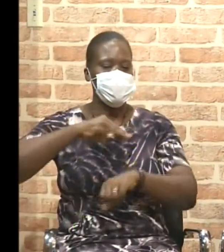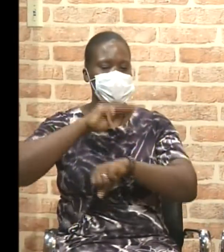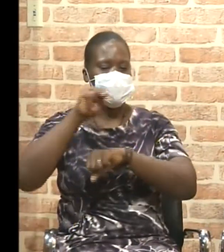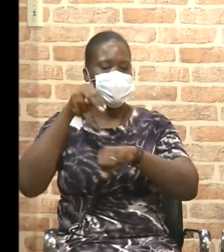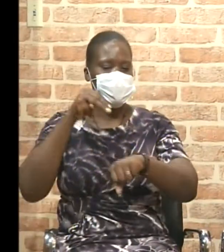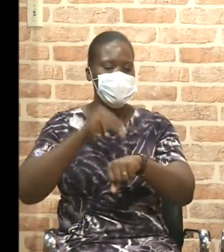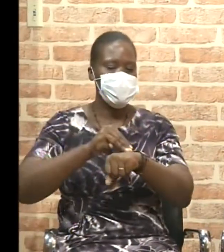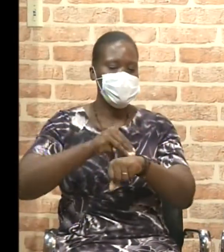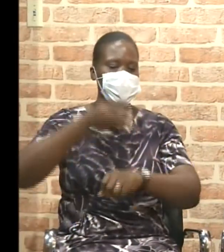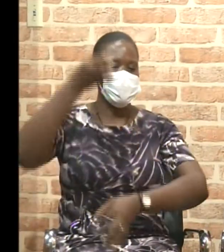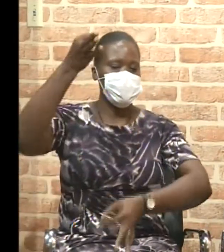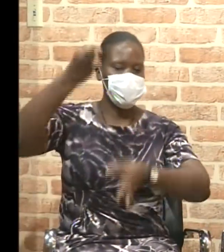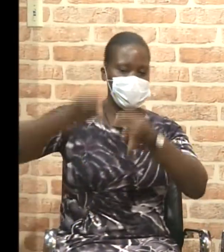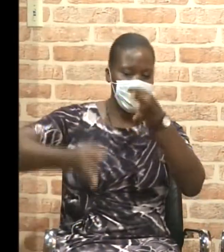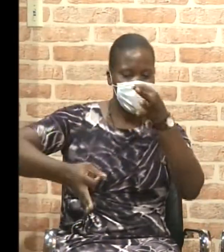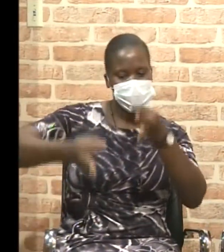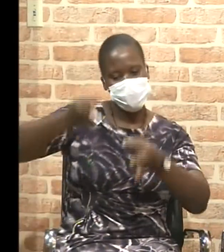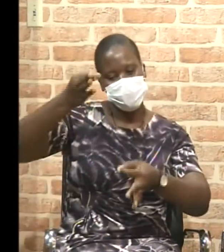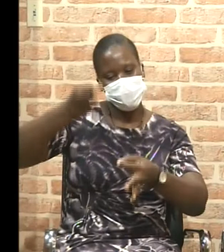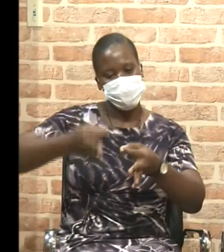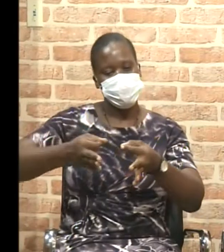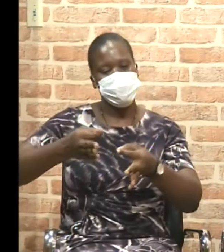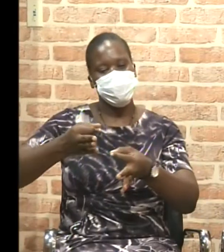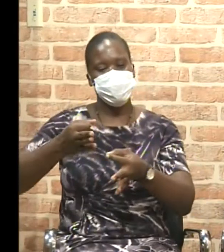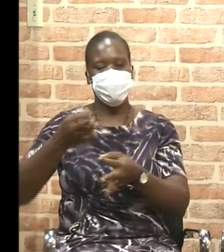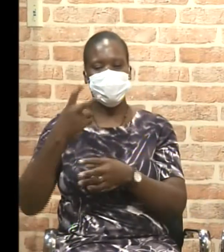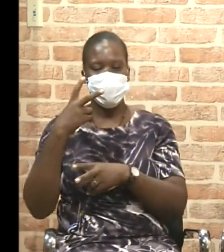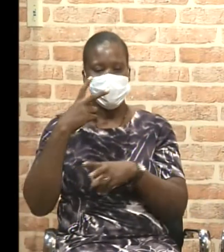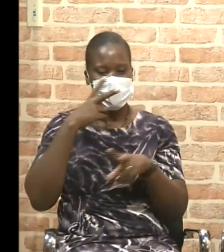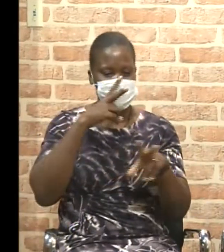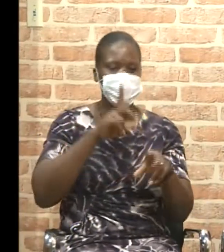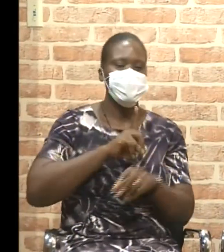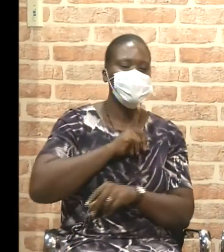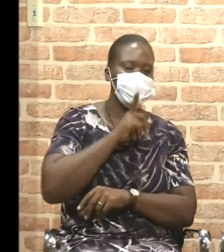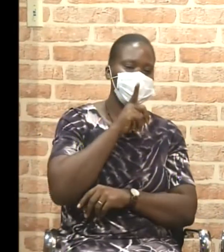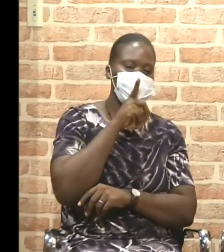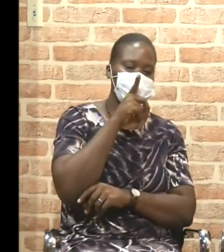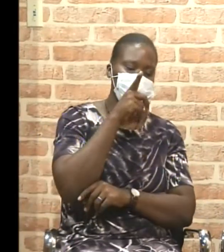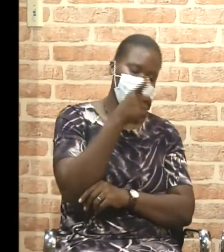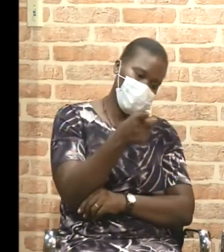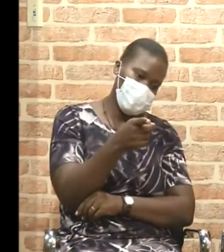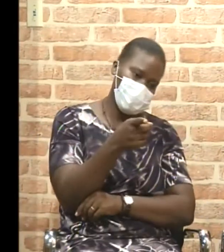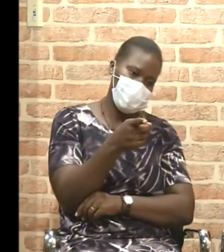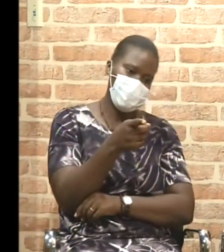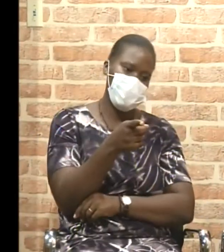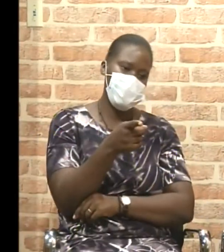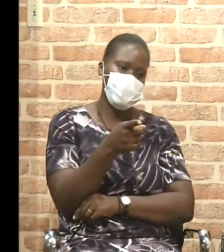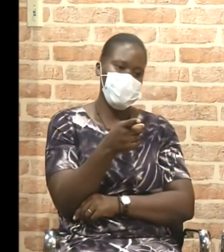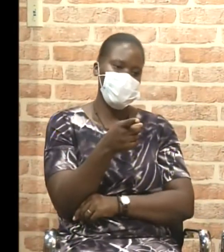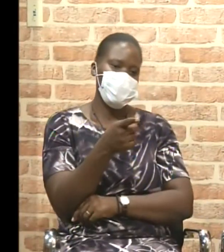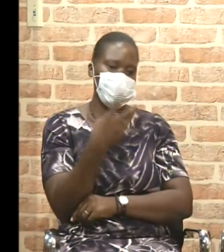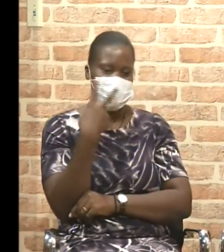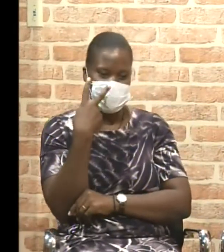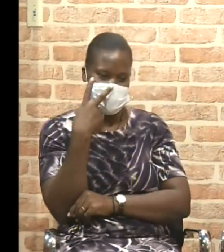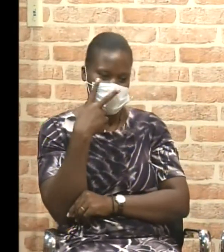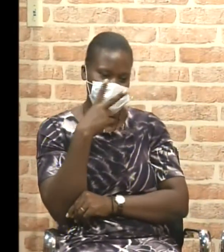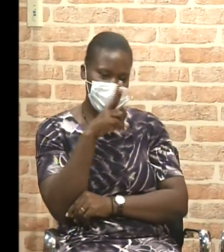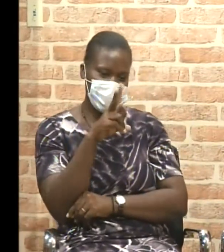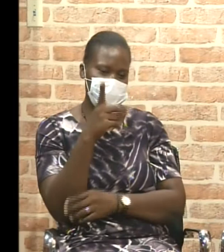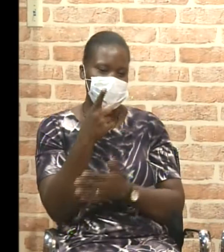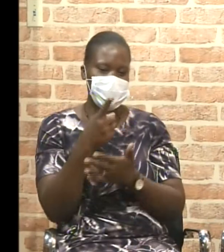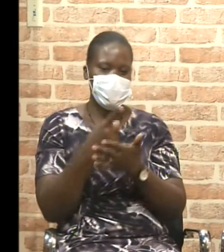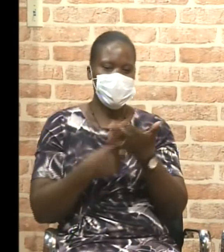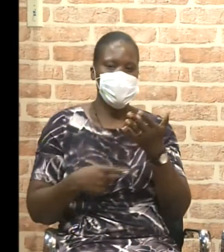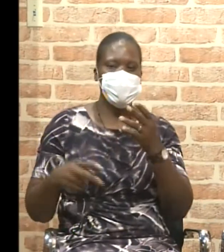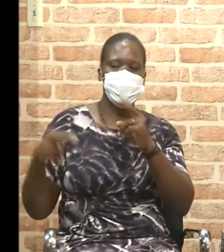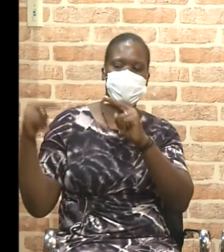à face pour que nous capable garder réalité là et puis pour nous capable garder en terme de réalisation qui ça lui-même qui n'en niveau pas